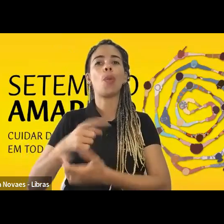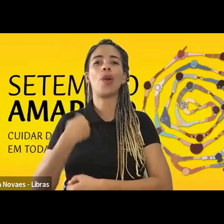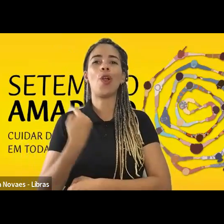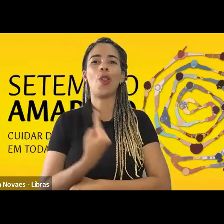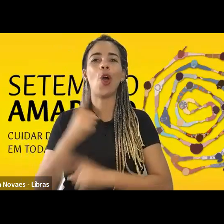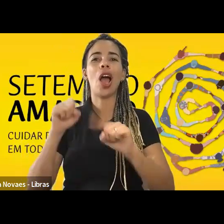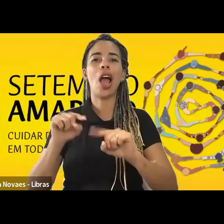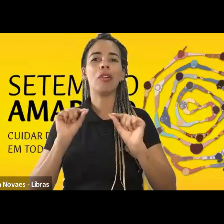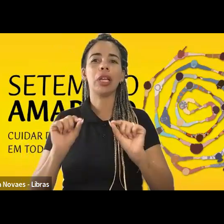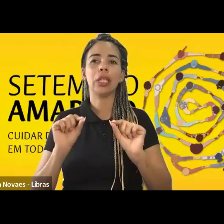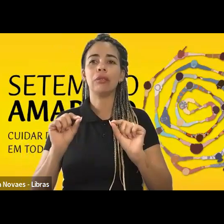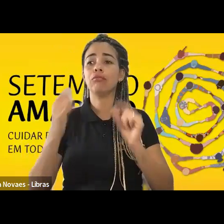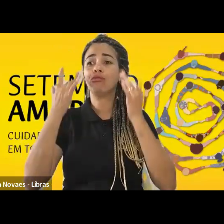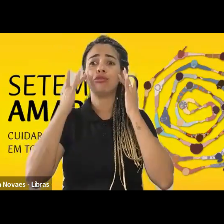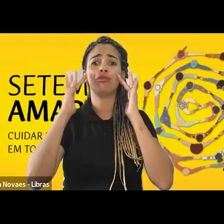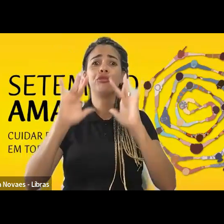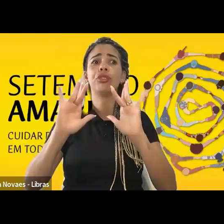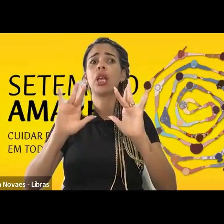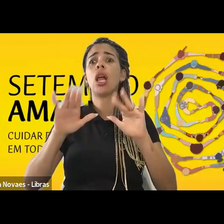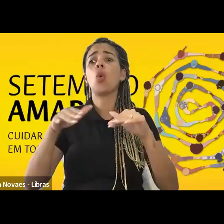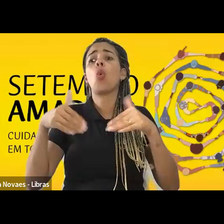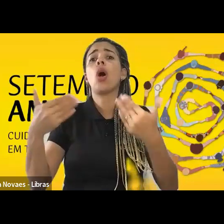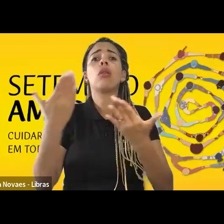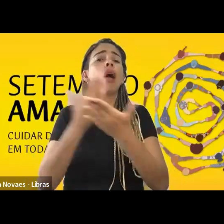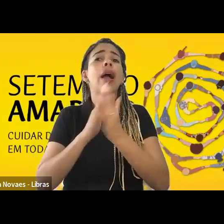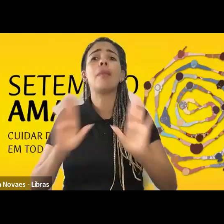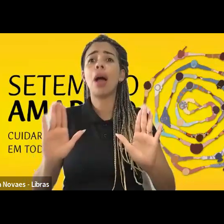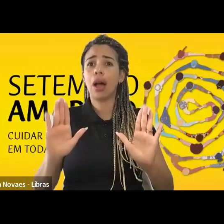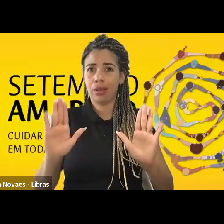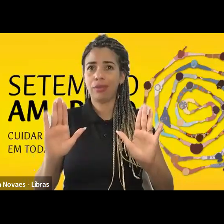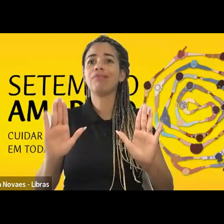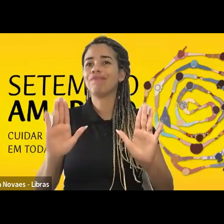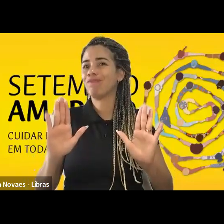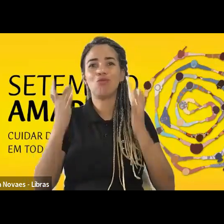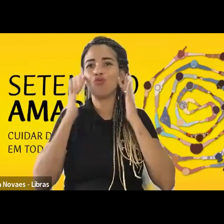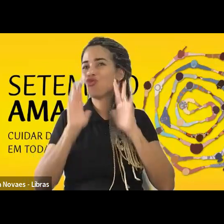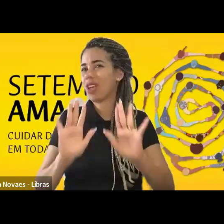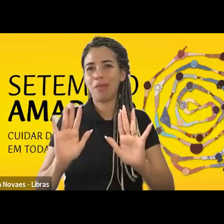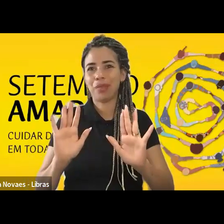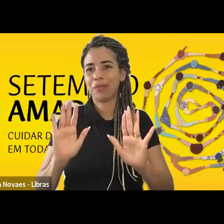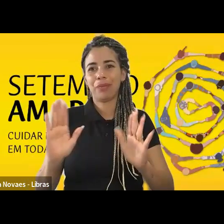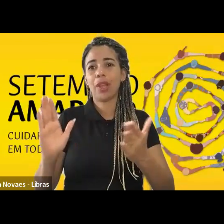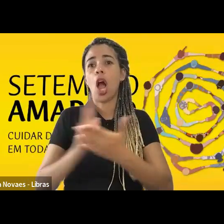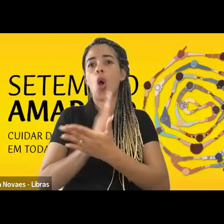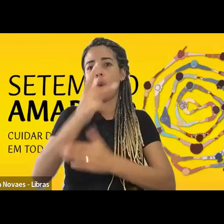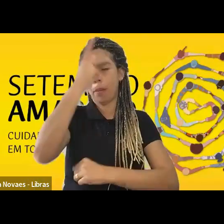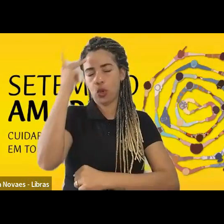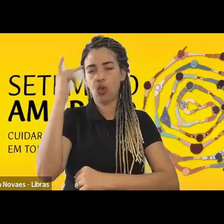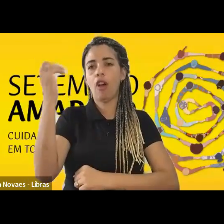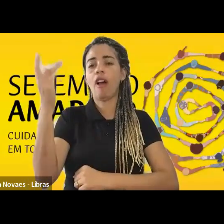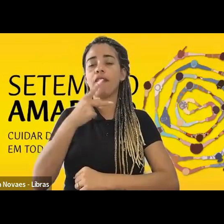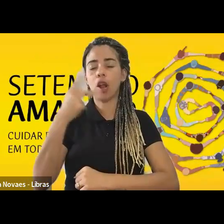que nós não sabíamos quando tudo aquilo ia acabar. Alguém disse em algum momento para a gente: vocês precisam fazer isolamento social, precisam